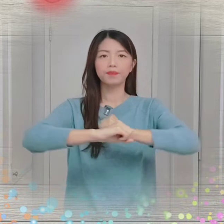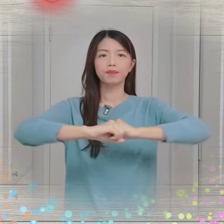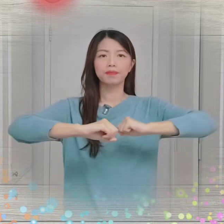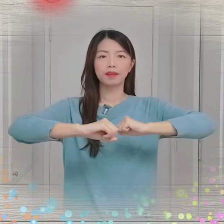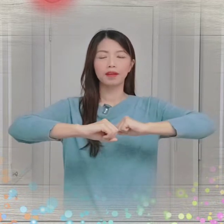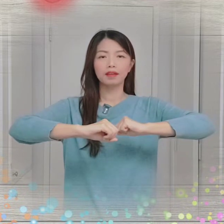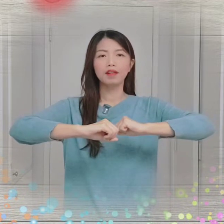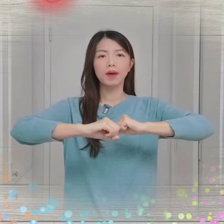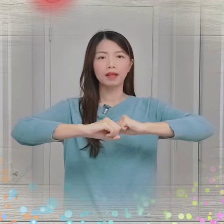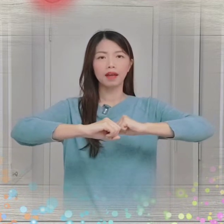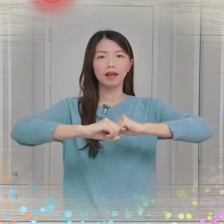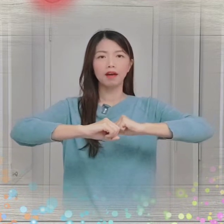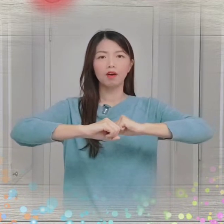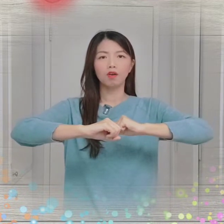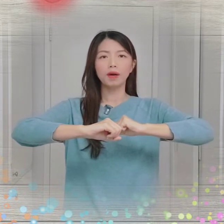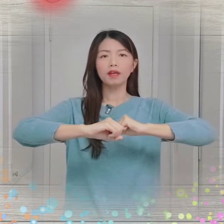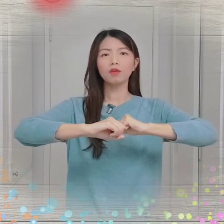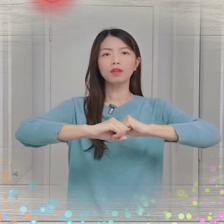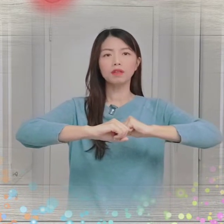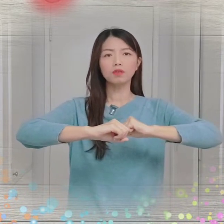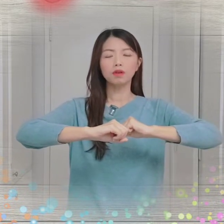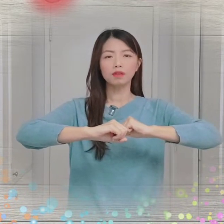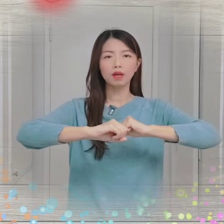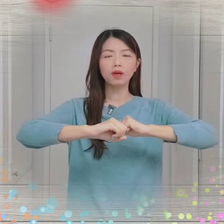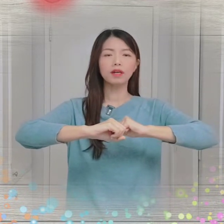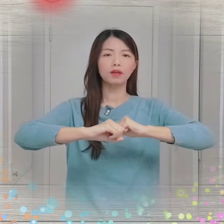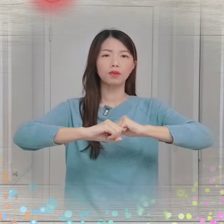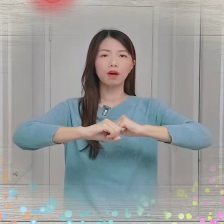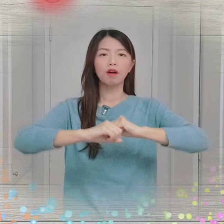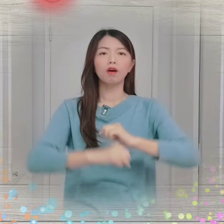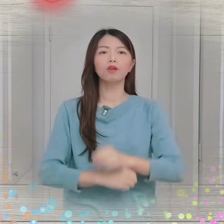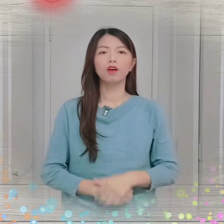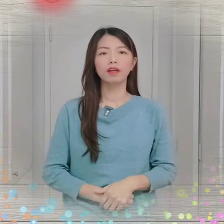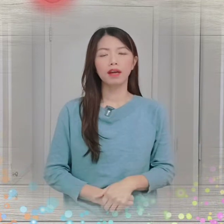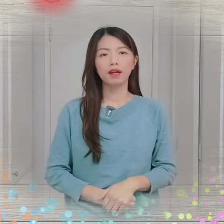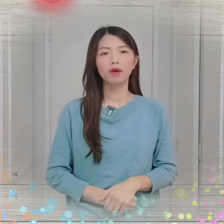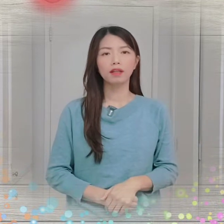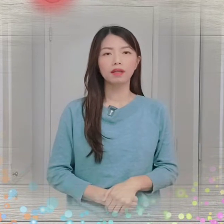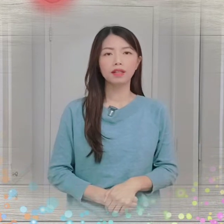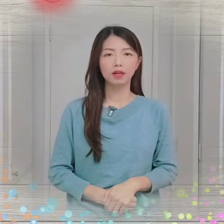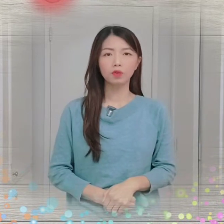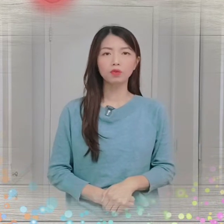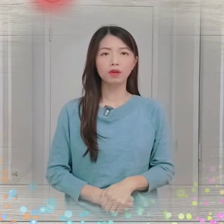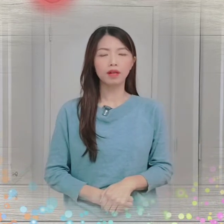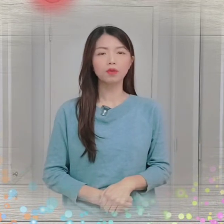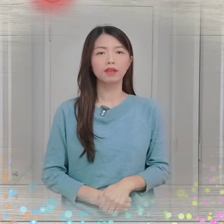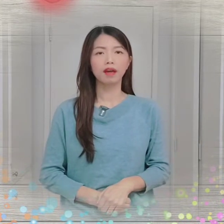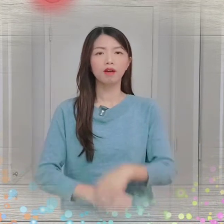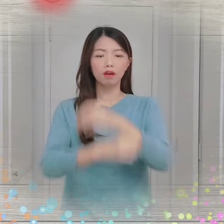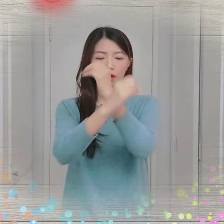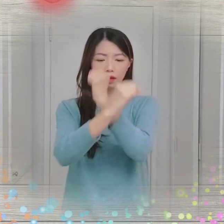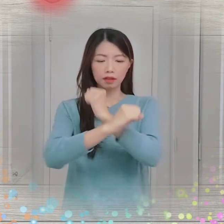들, 들밖에. 밖이라고 한 뜻의 수어는 따로 하지 않았고요. 어디어디에라고 하는 장소 수어를